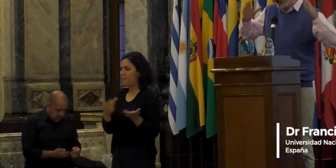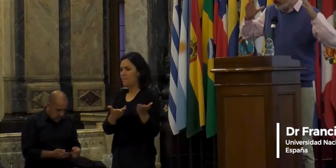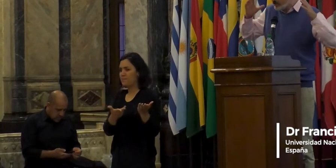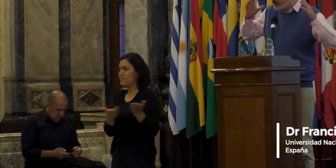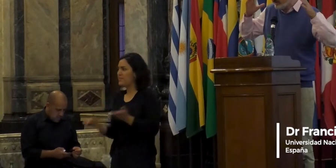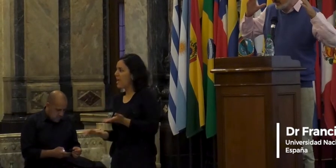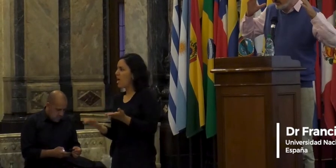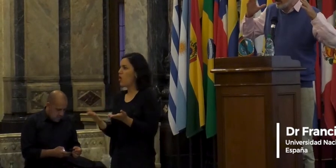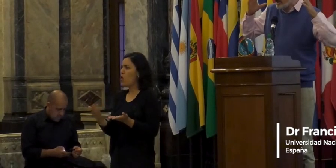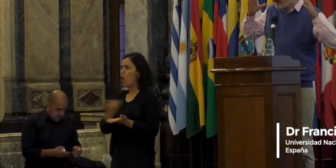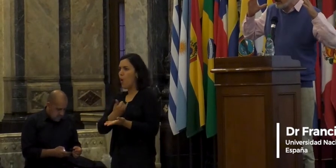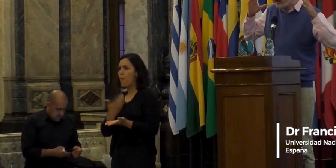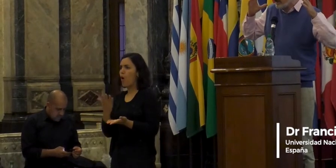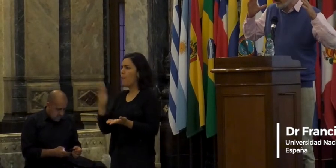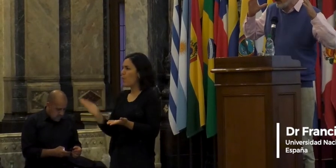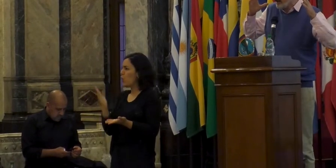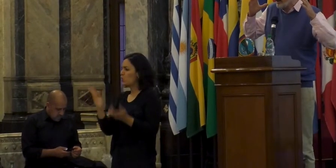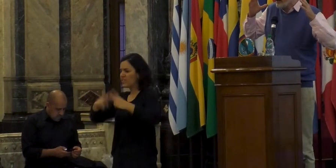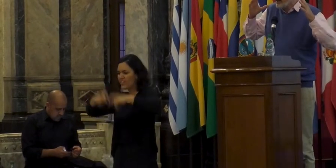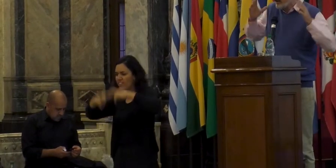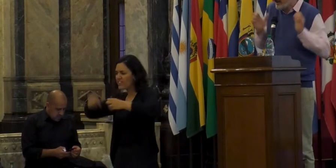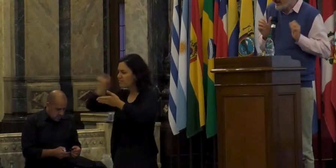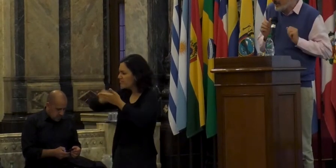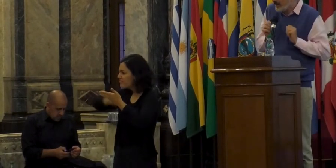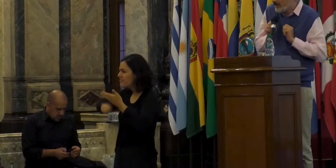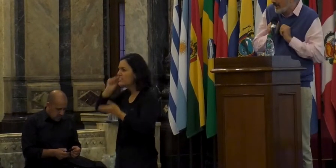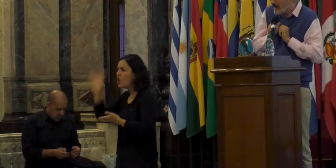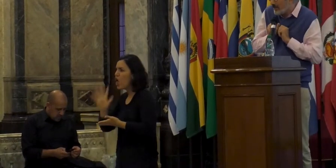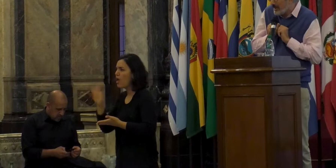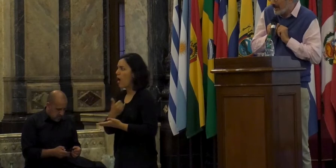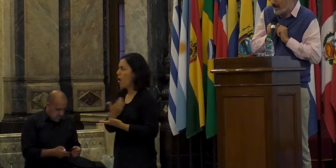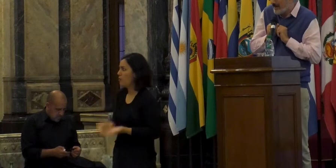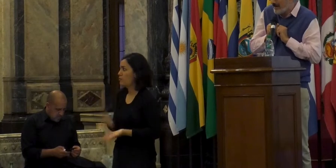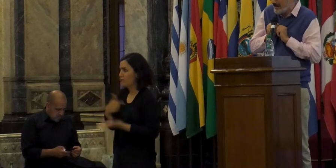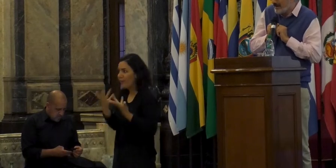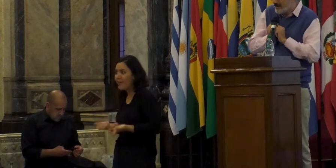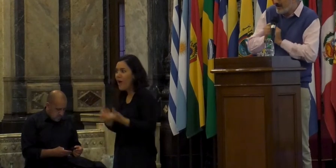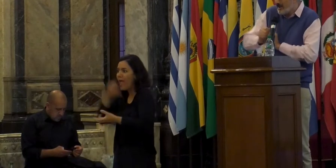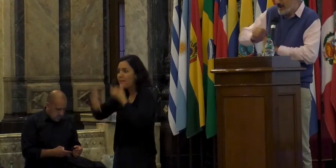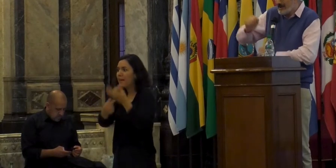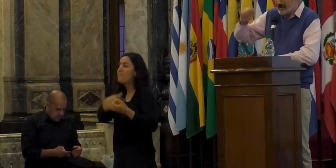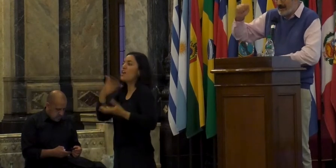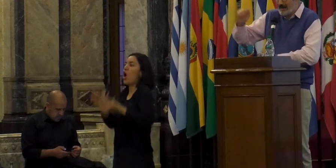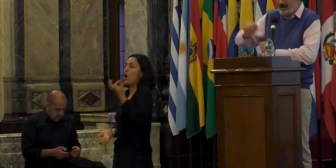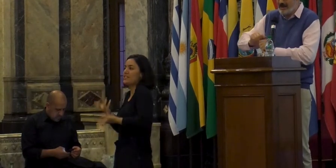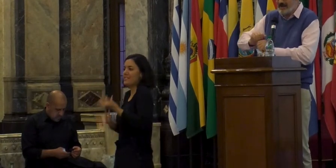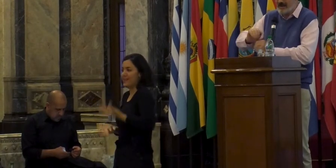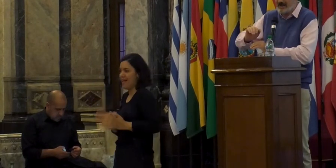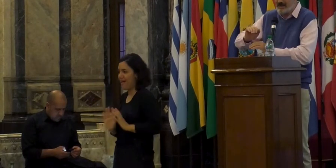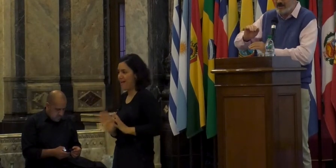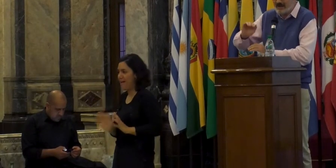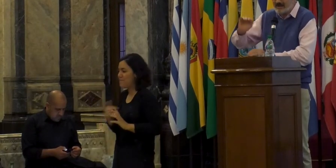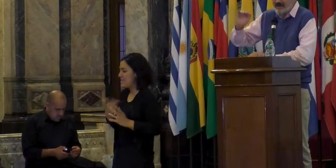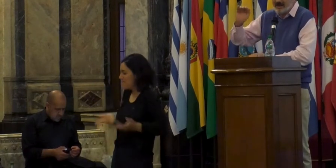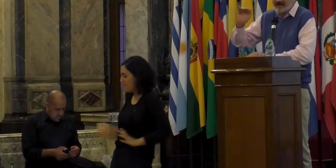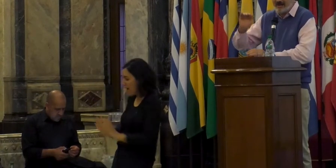de la producción de conocimiento en psicología. Digo, pero es que yo quiero hablar de mi cocina. Entonces me voy a tratar